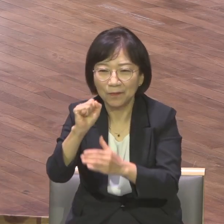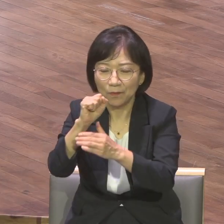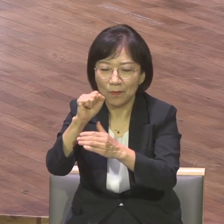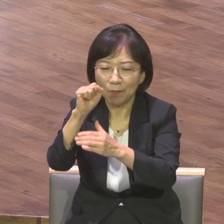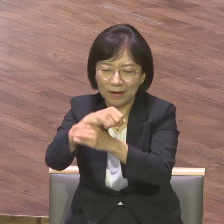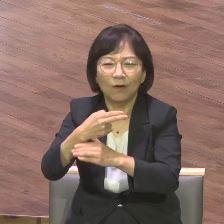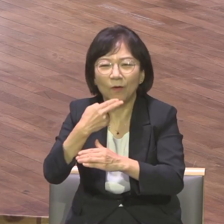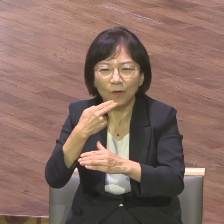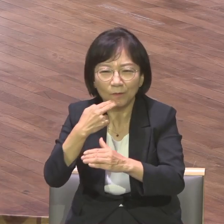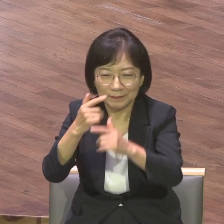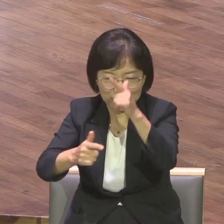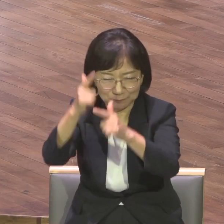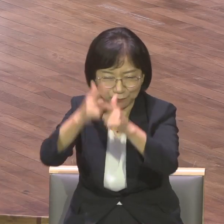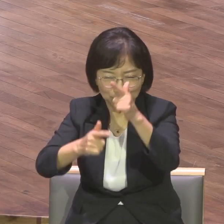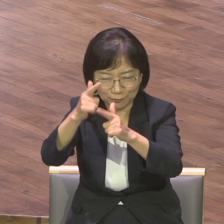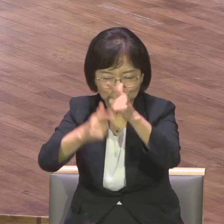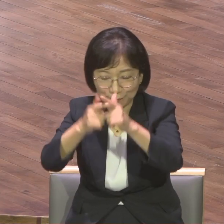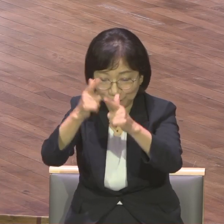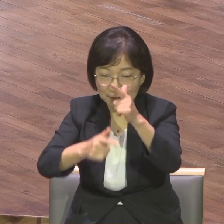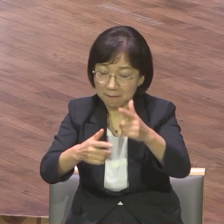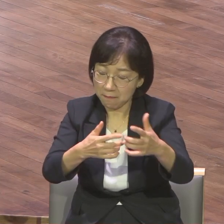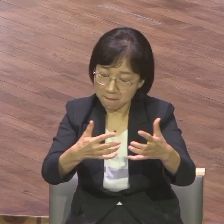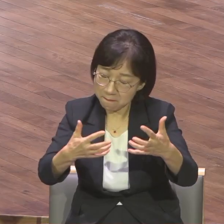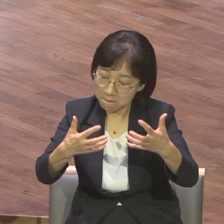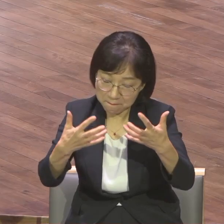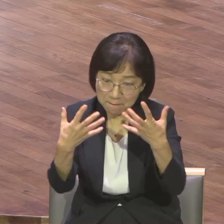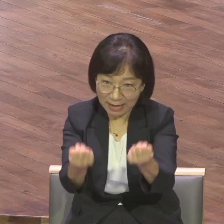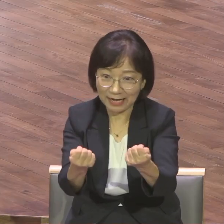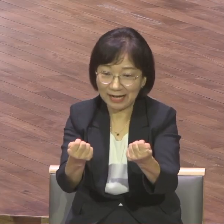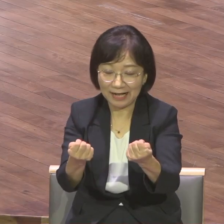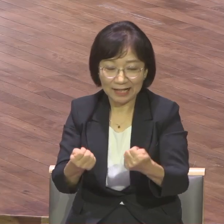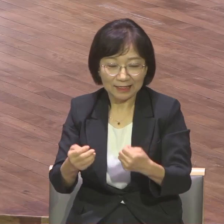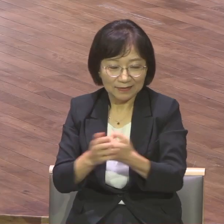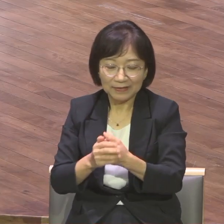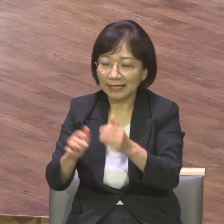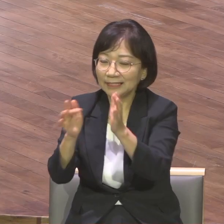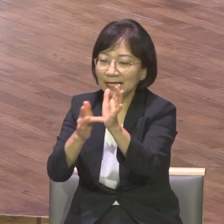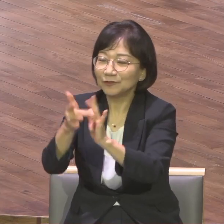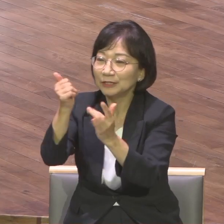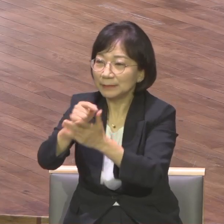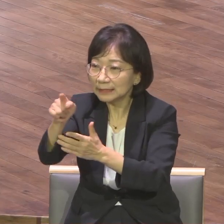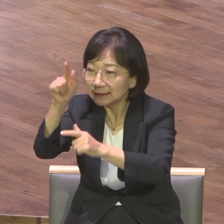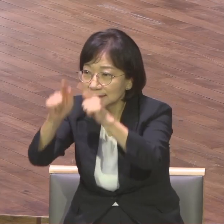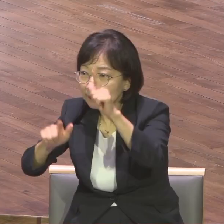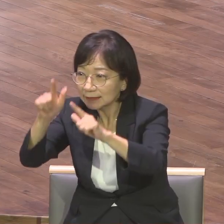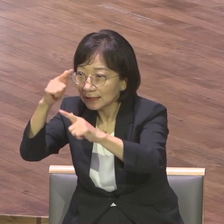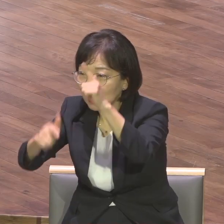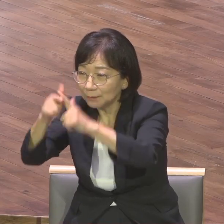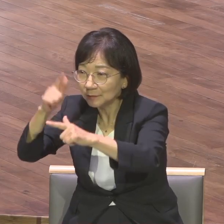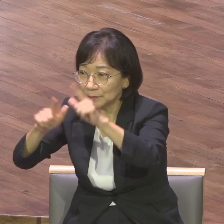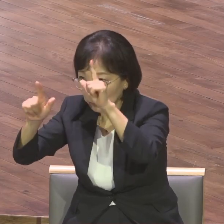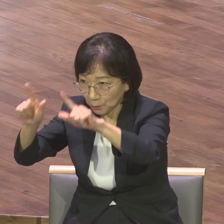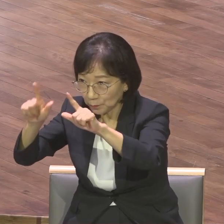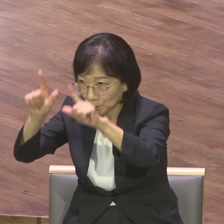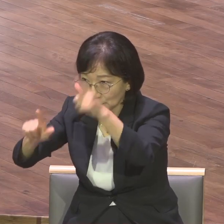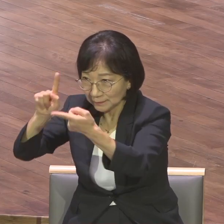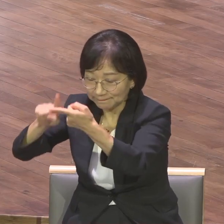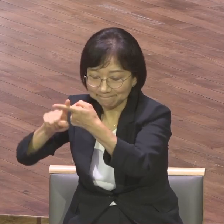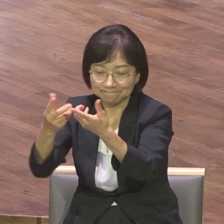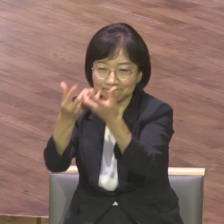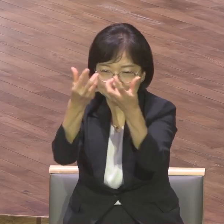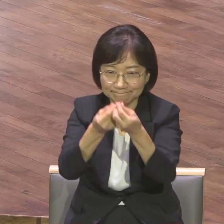나무들, 포도나무, 무화과 나무, 이 무화과 나무 비유를 통해서 마지막 때에 대한 영적 인식을